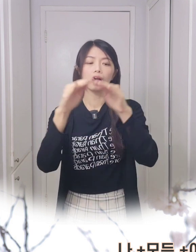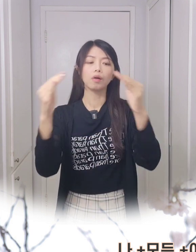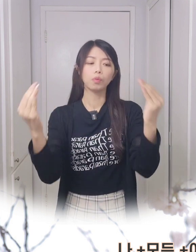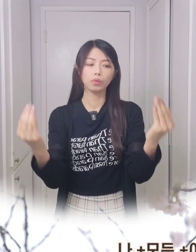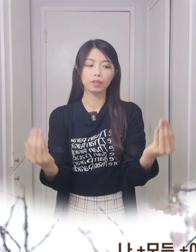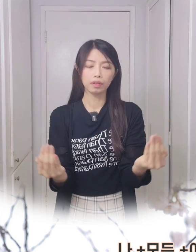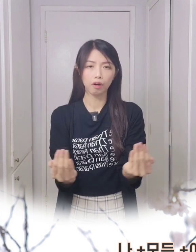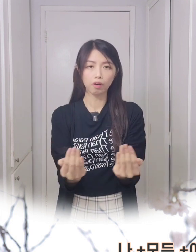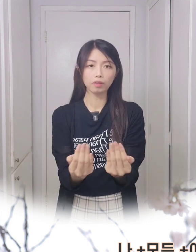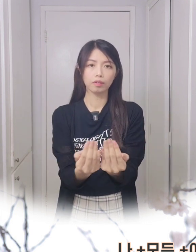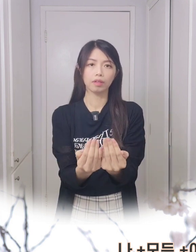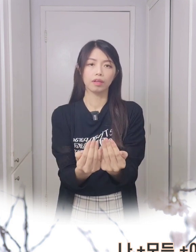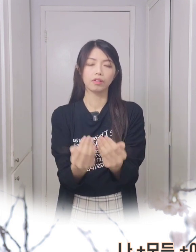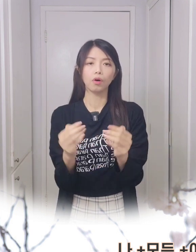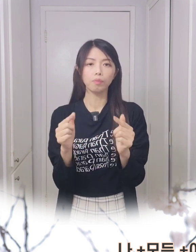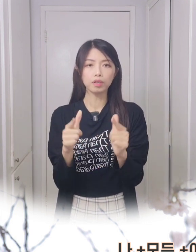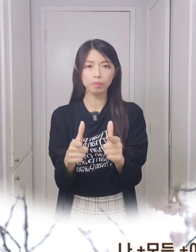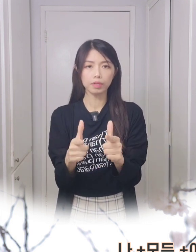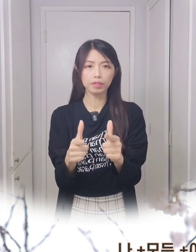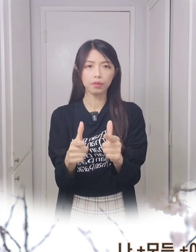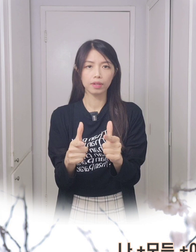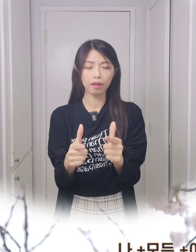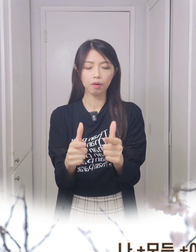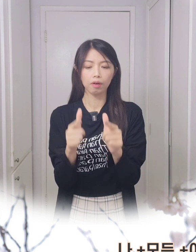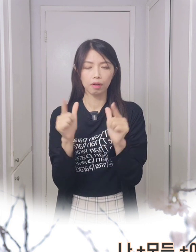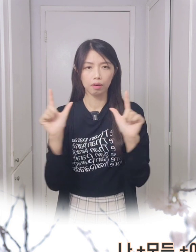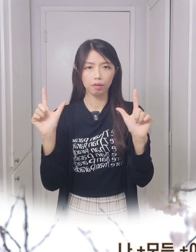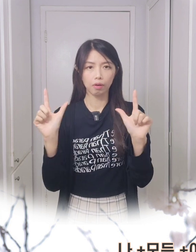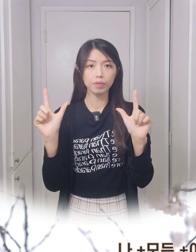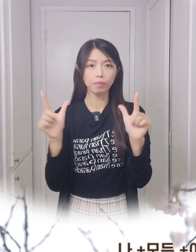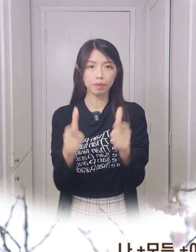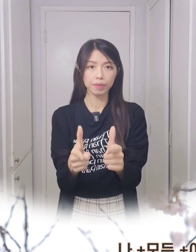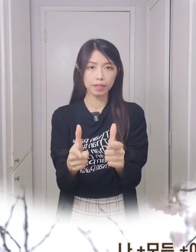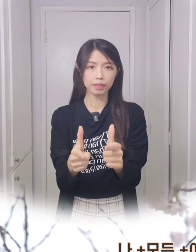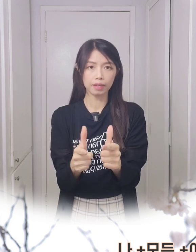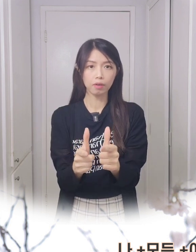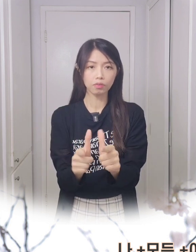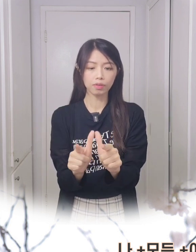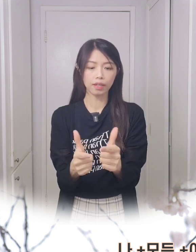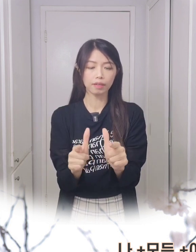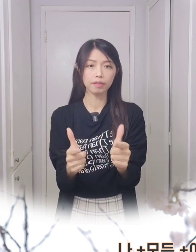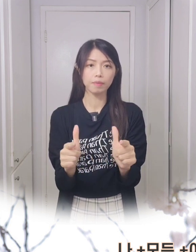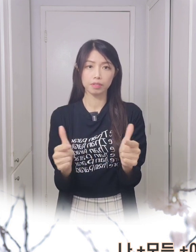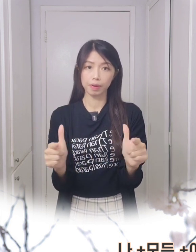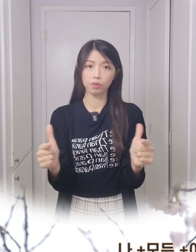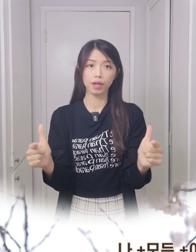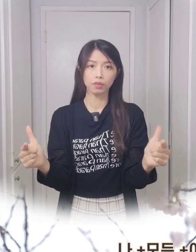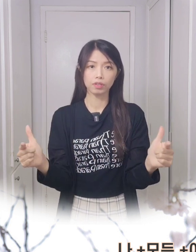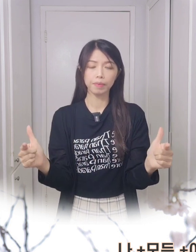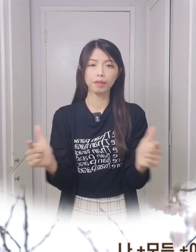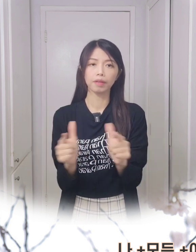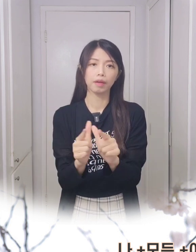모든 것 그리고 엄지검지를 사용해서 엄지검지만 핀 상태에서 중간에서 흔들면서